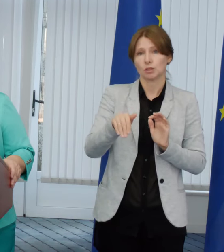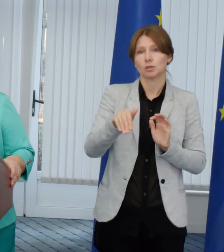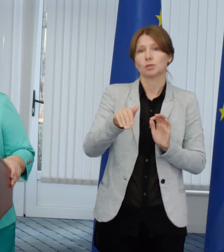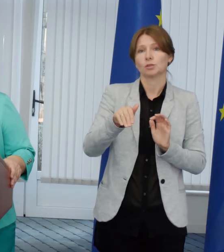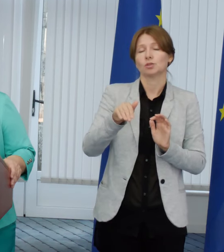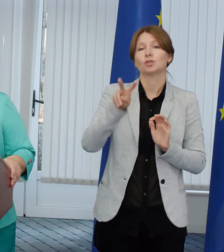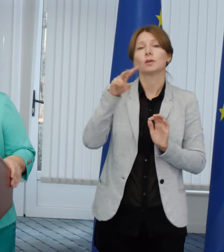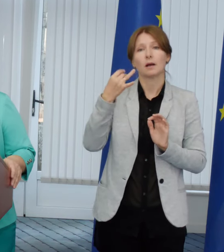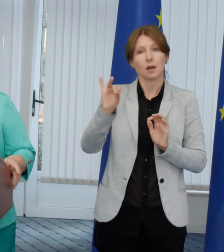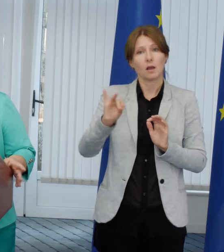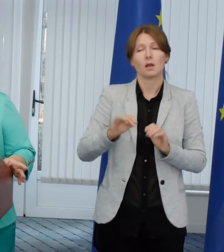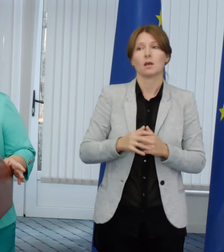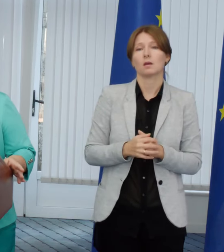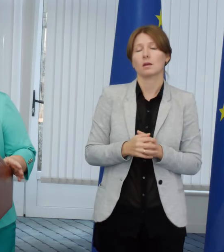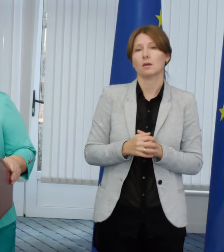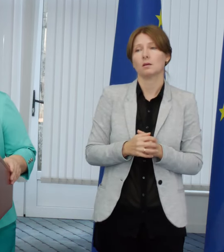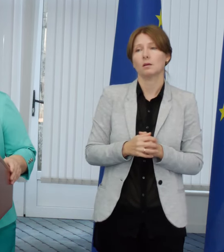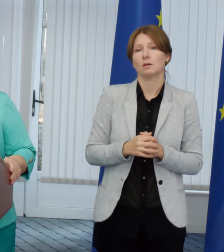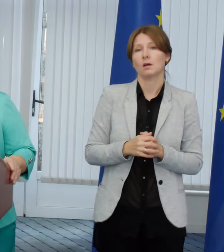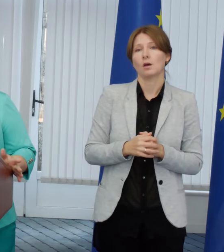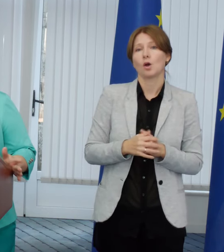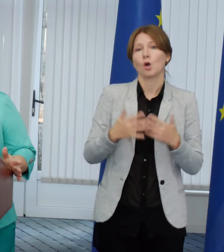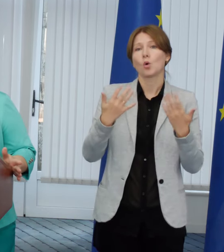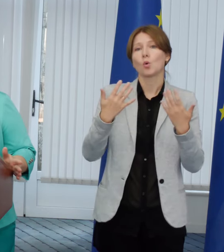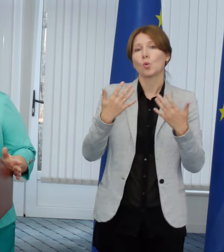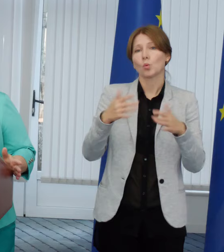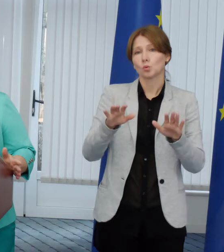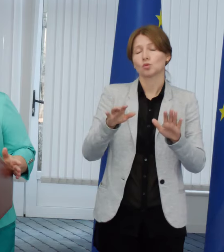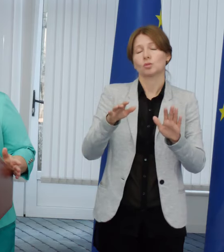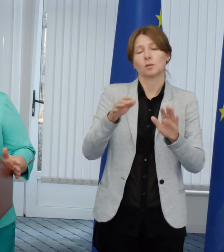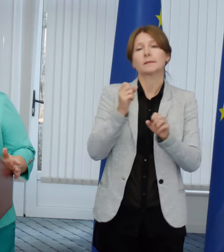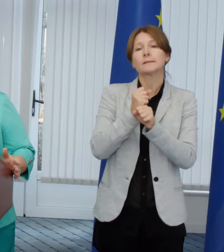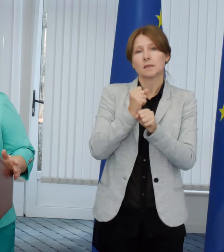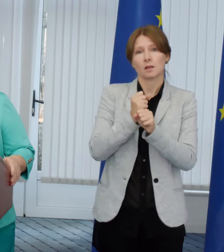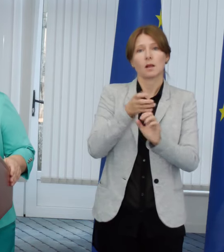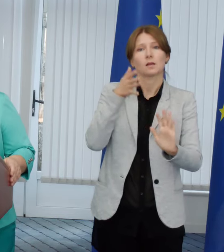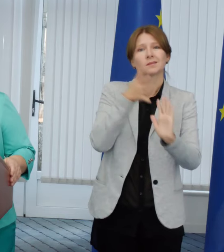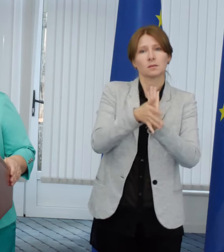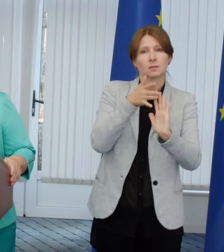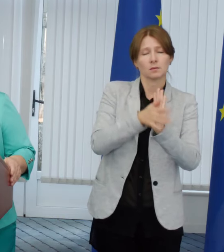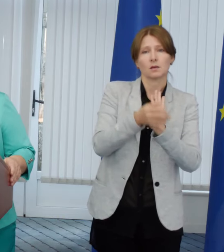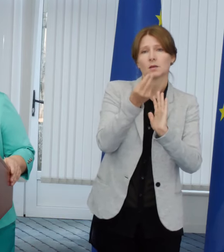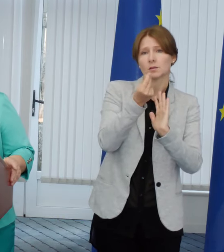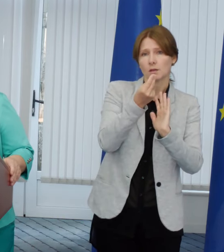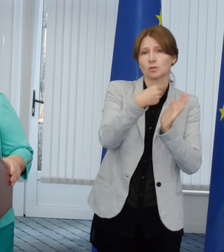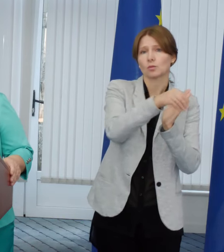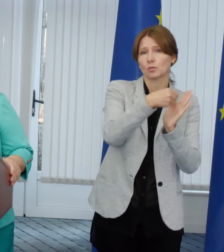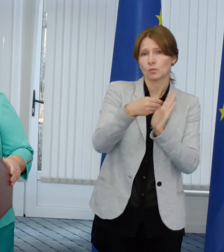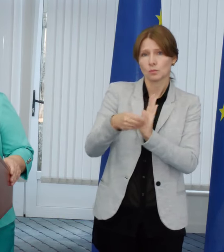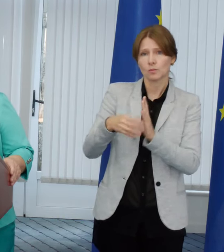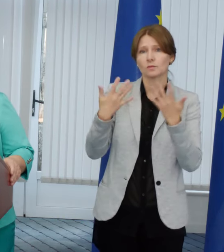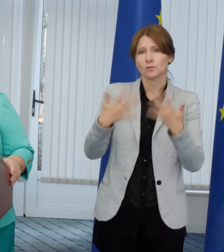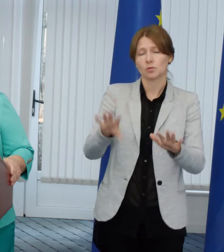mii lei. Deci s-a efectuat un deviz de cheltuieli, unde în curând vom începe